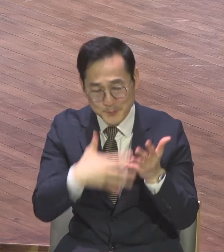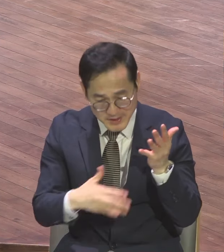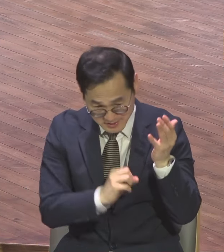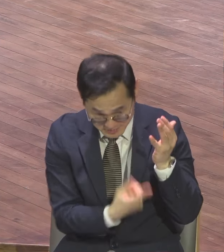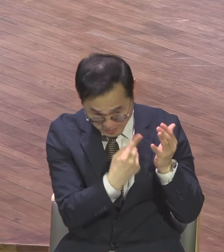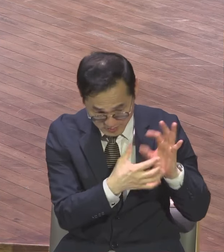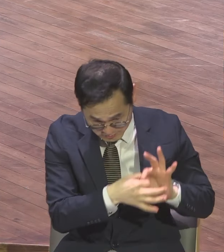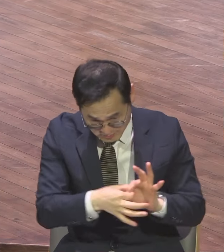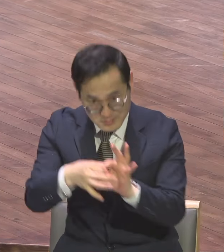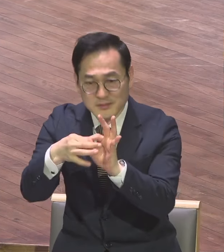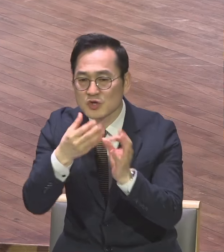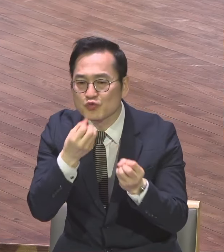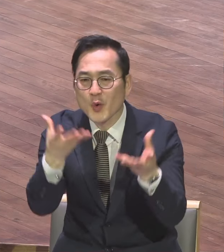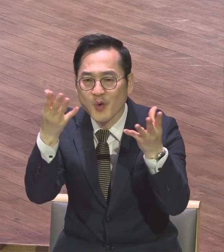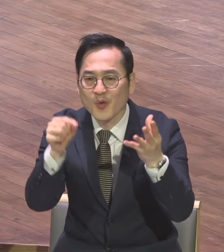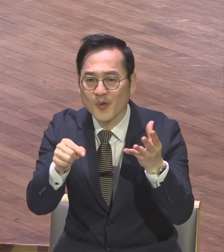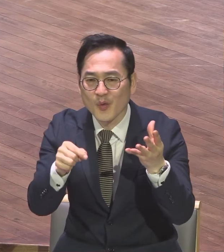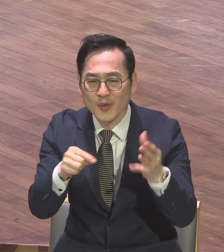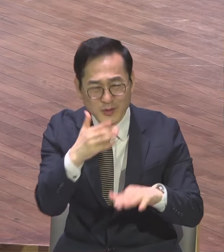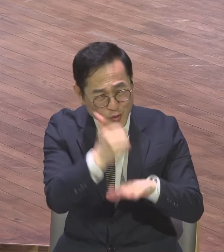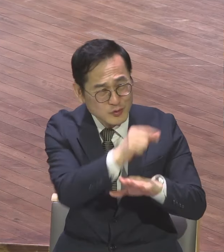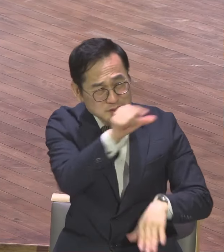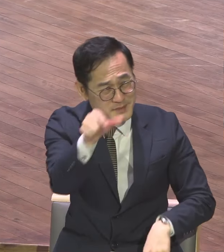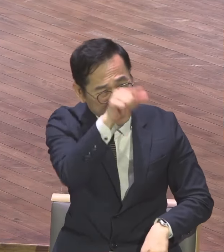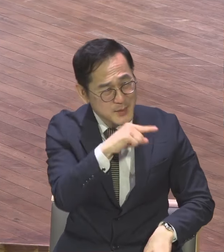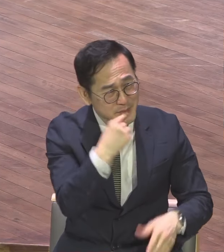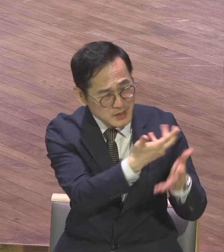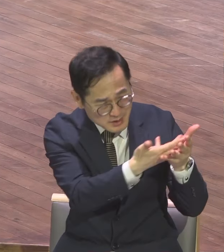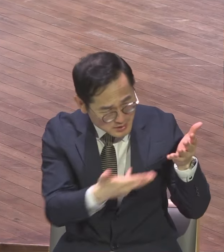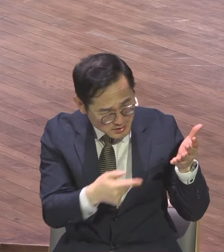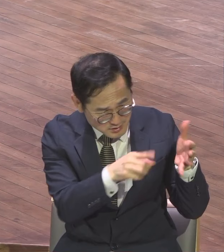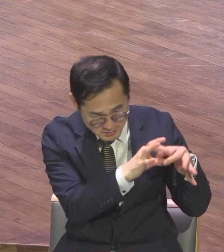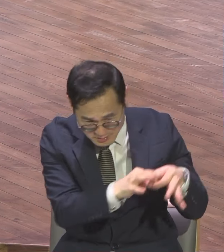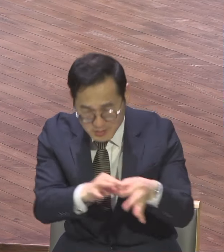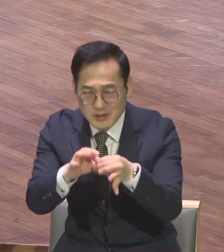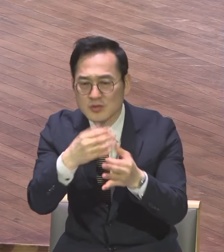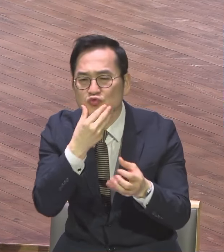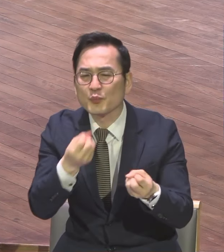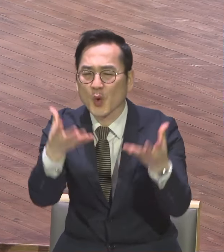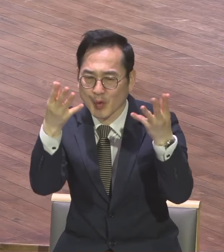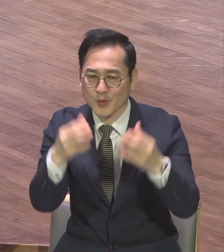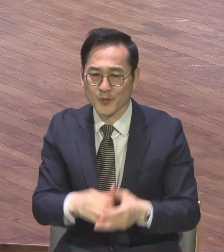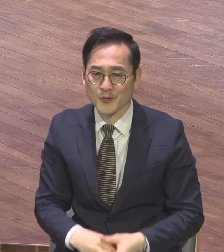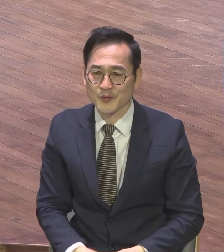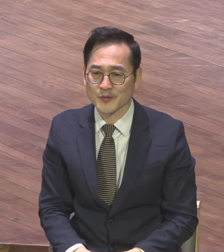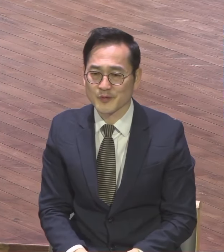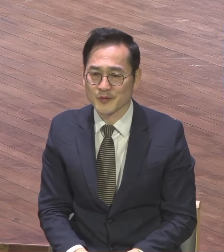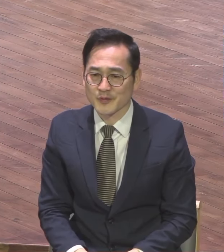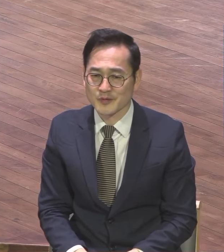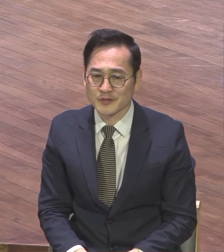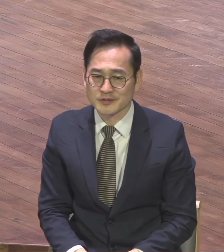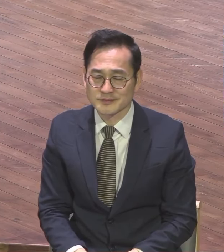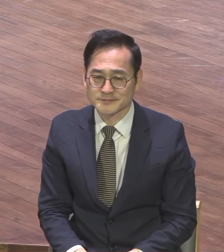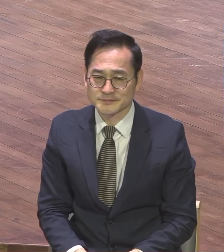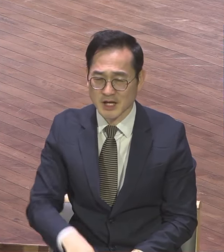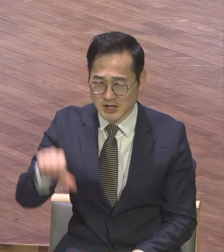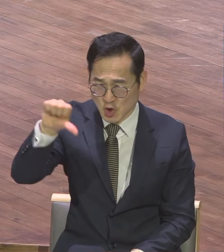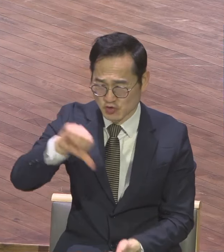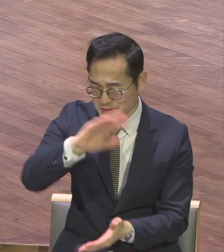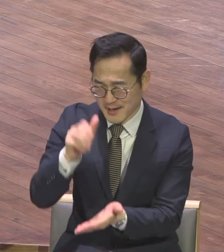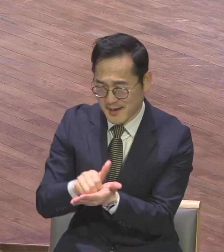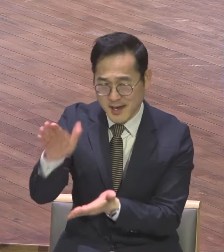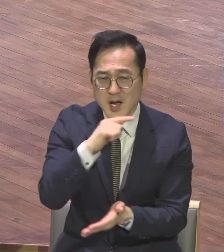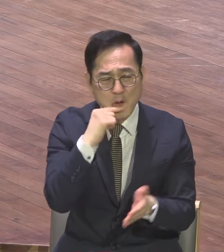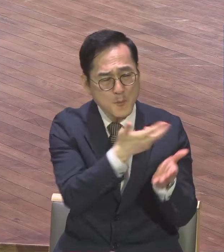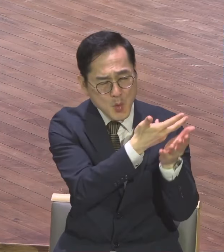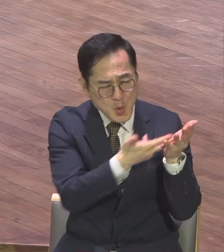십자가의 보혈의 피. 이게 축복이에요. 모든 저주가 물러가거든. 보혈을 통해서